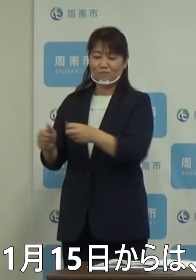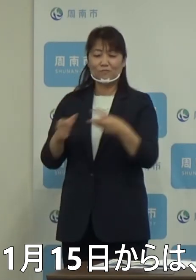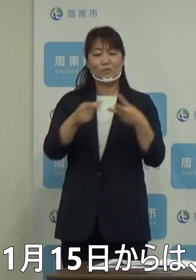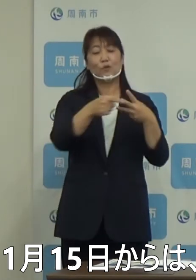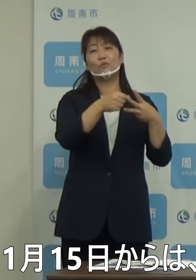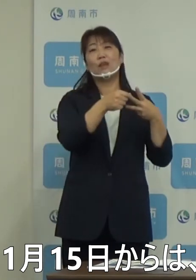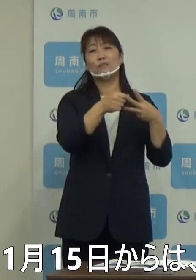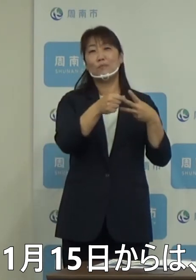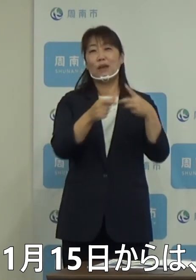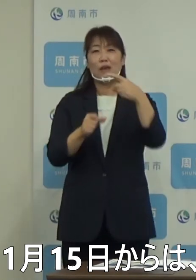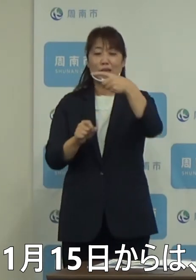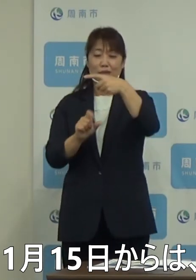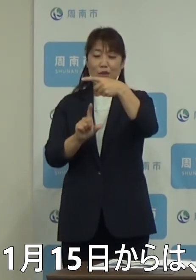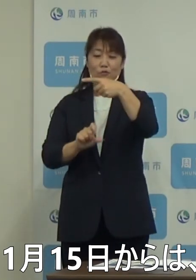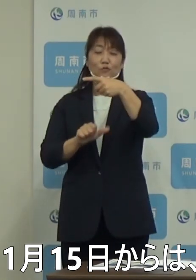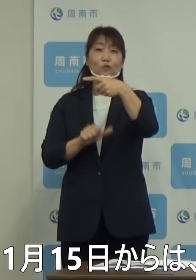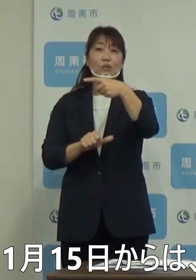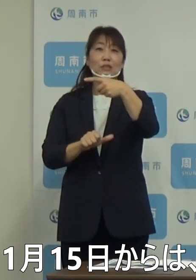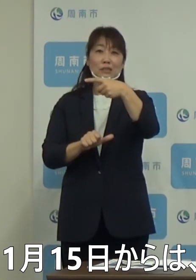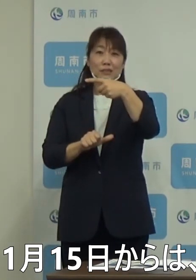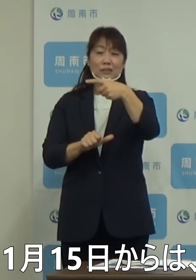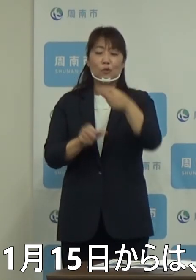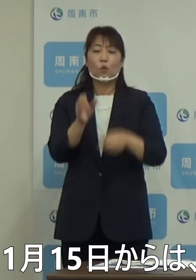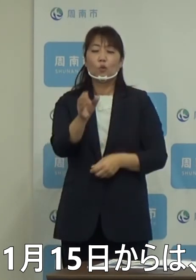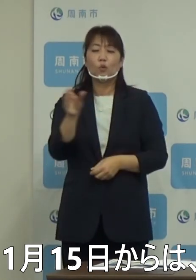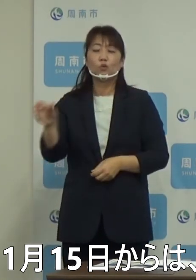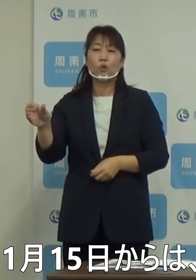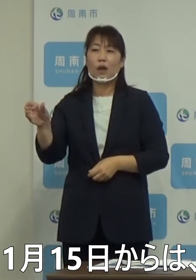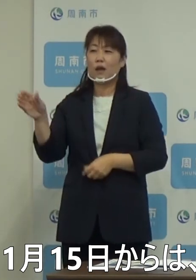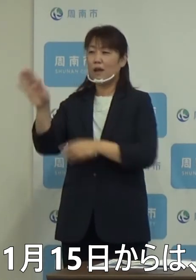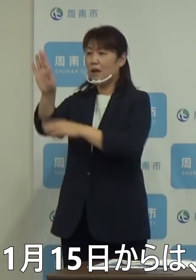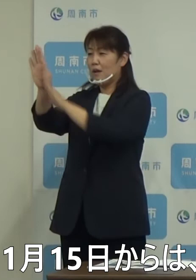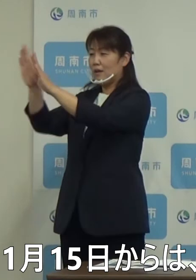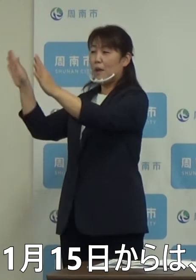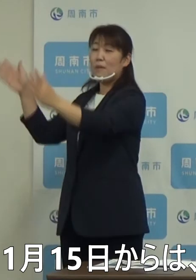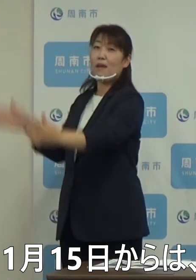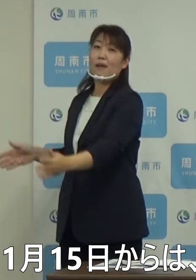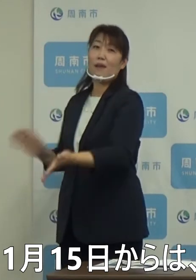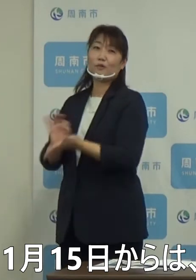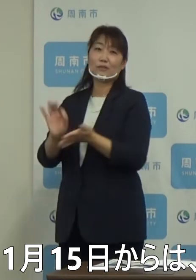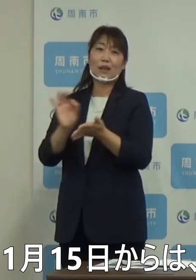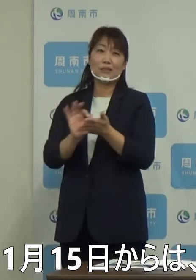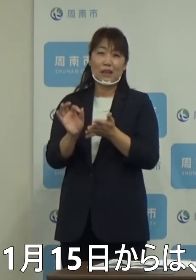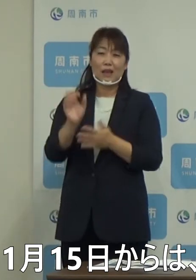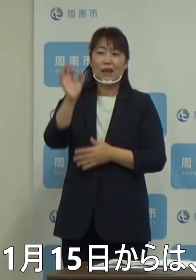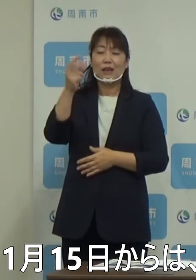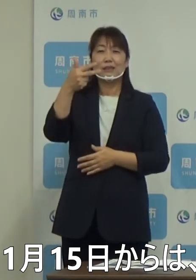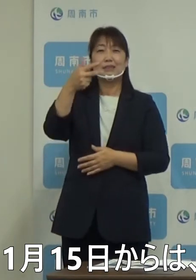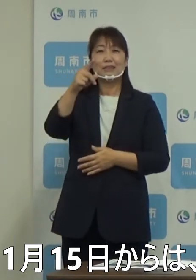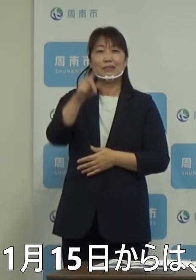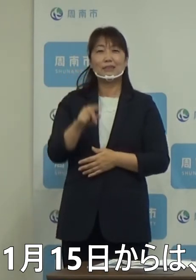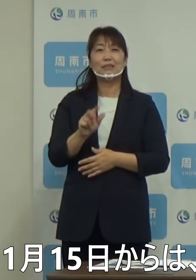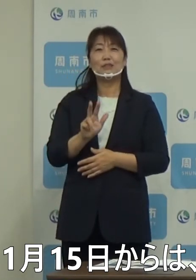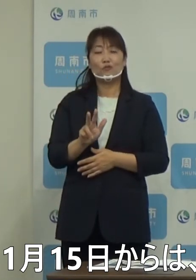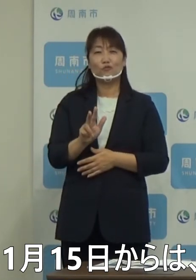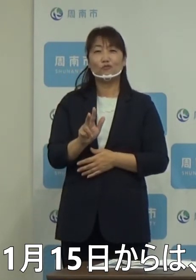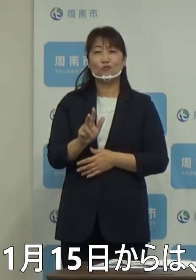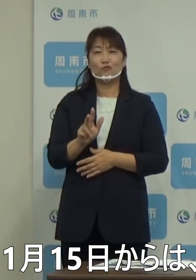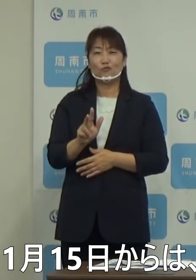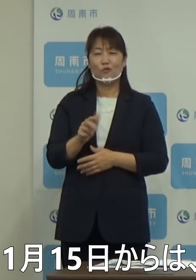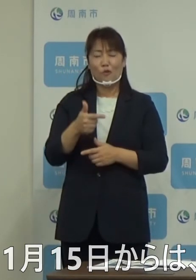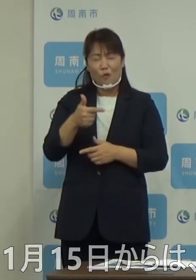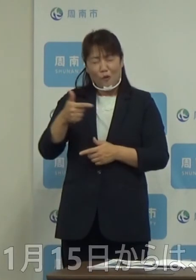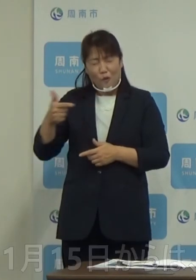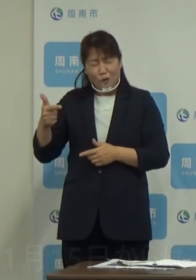は駅前図書館内のアートウォールを利用したシールアートの大型ワークショ